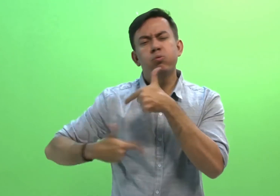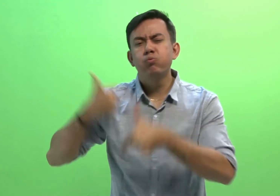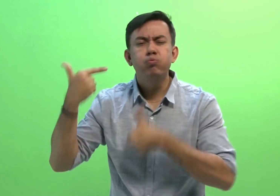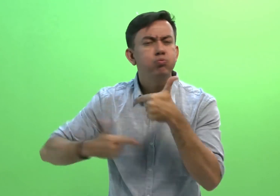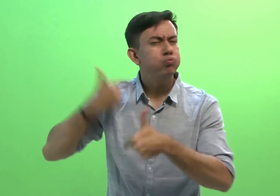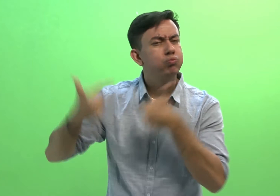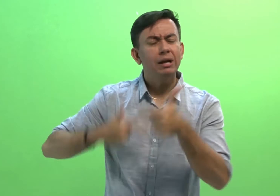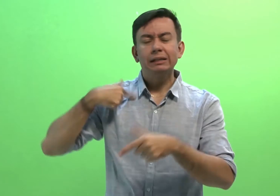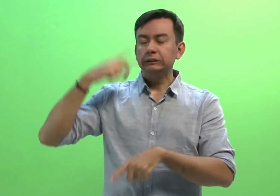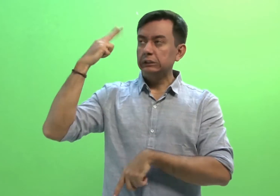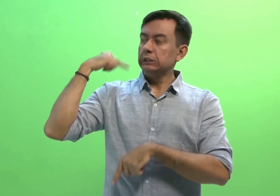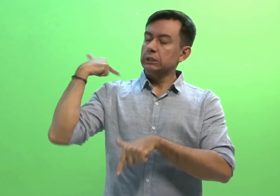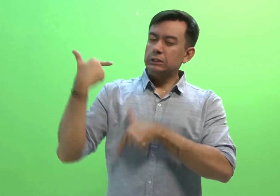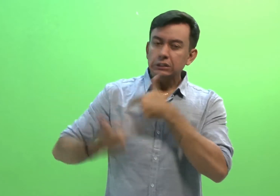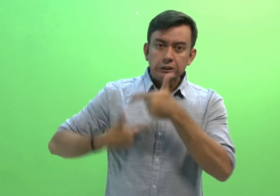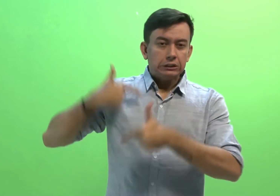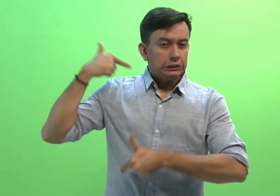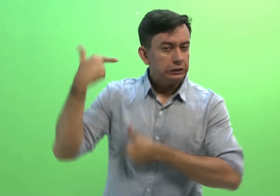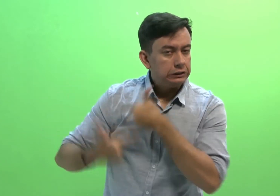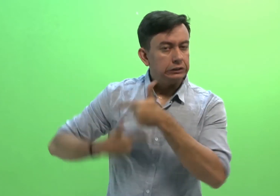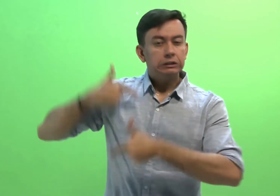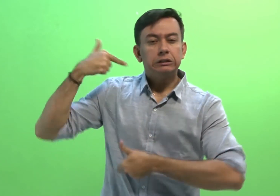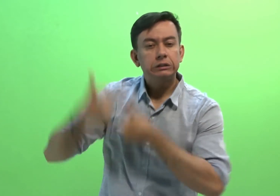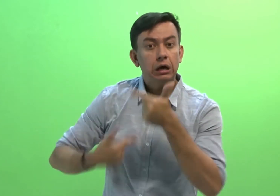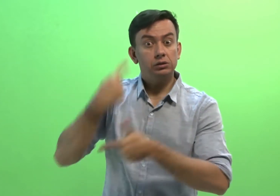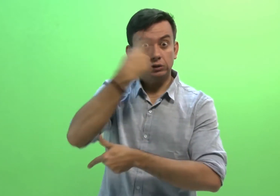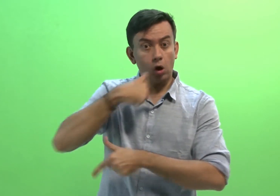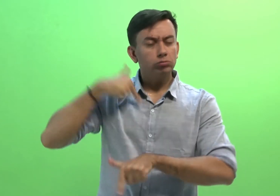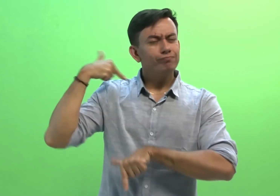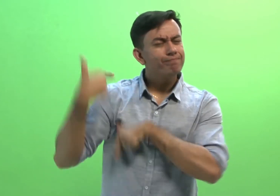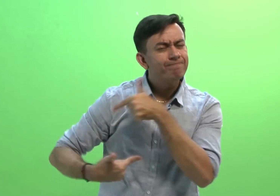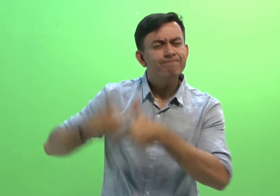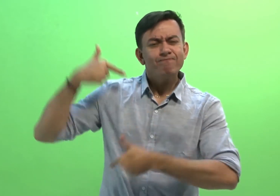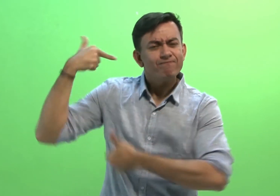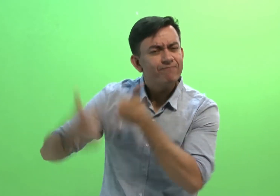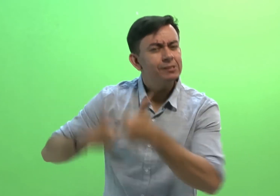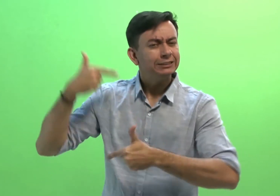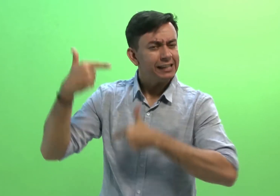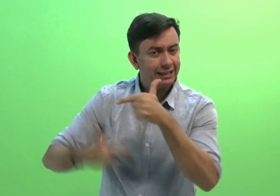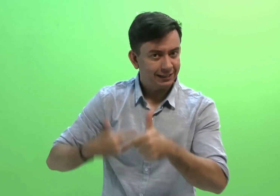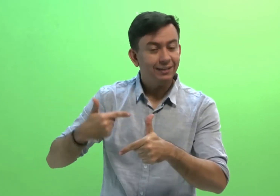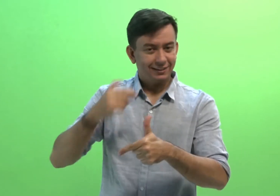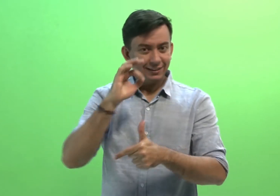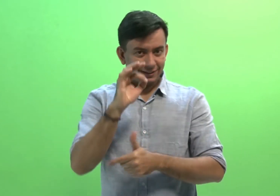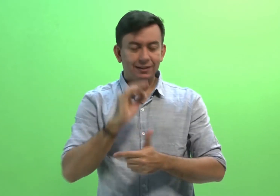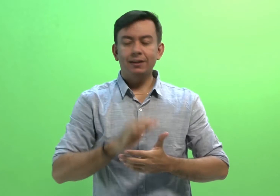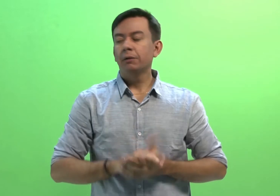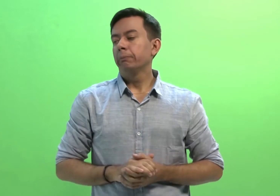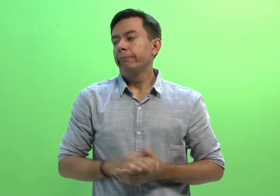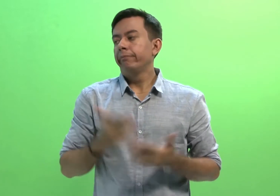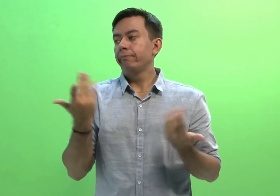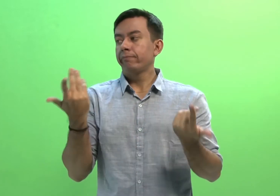trabalha muito. E é muito. E trabalha muito mesmo.